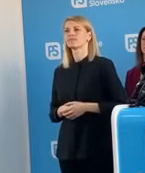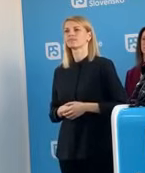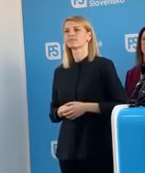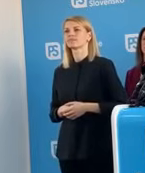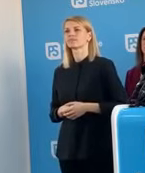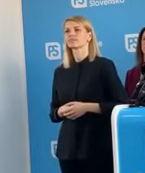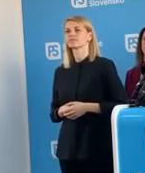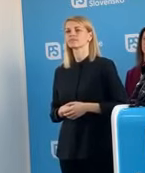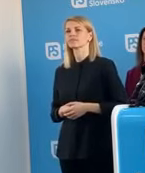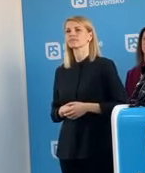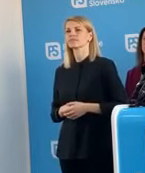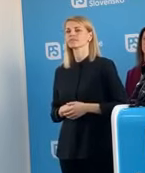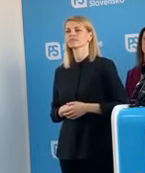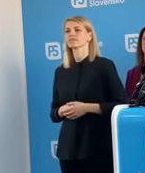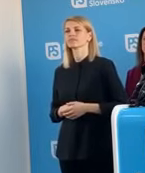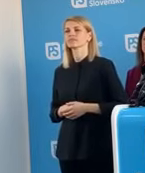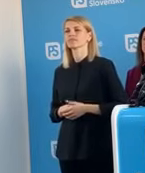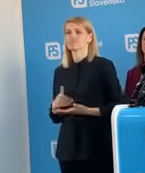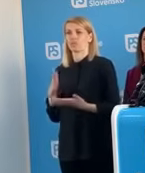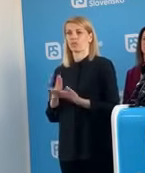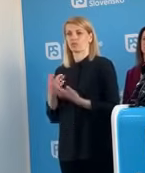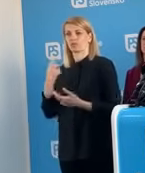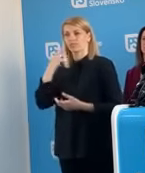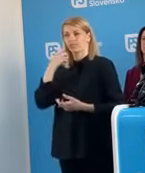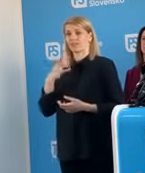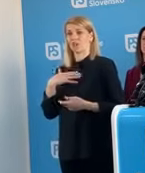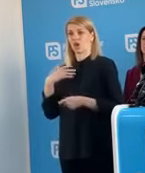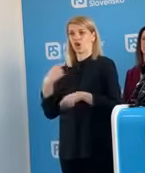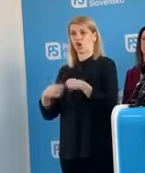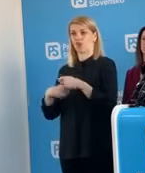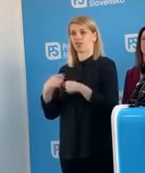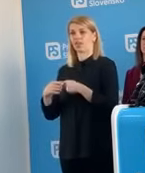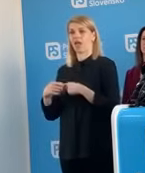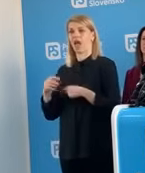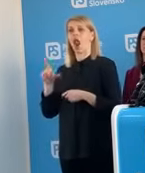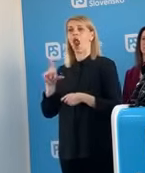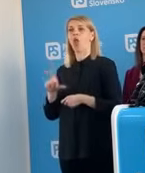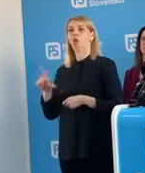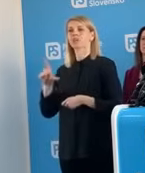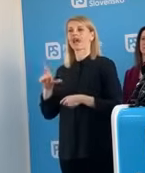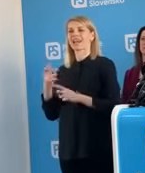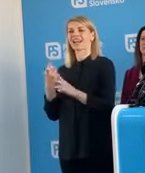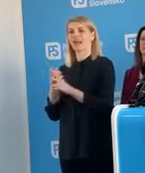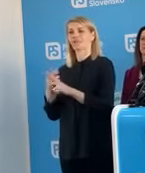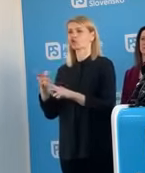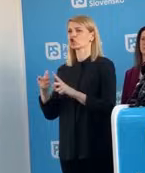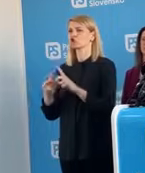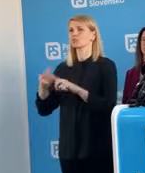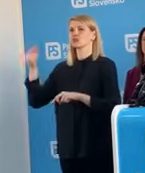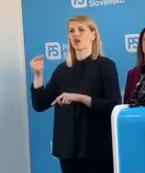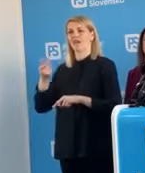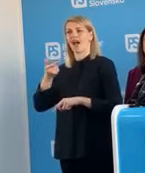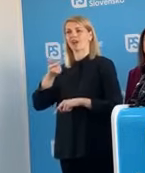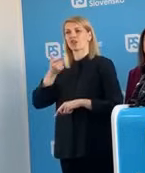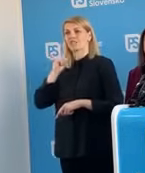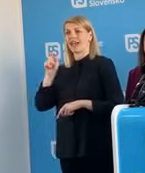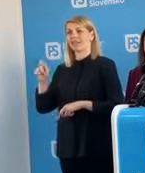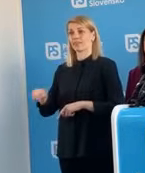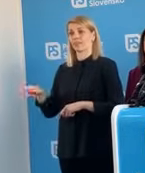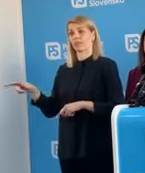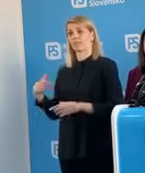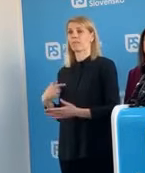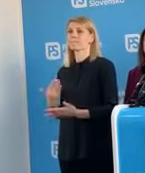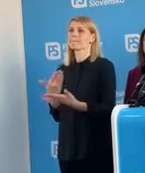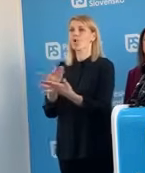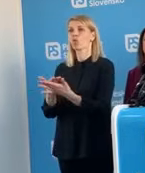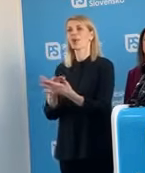vašim výprostom. Počuli ste tú výzvu mojej kolegyne Ľubici Karvašovej, špičkovej slovenskej diplomatky, a ponuku, že